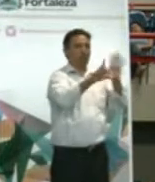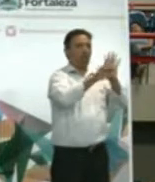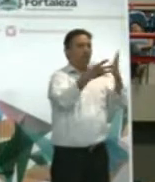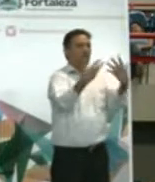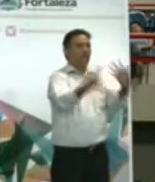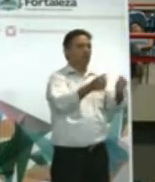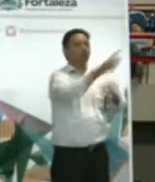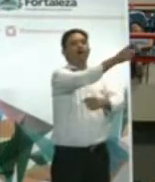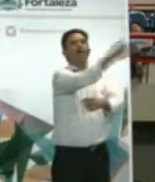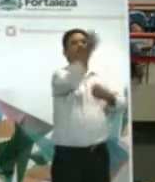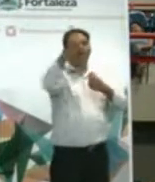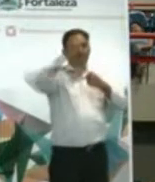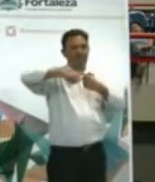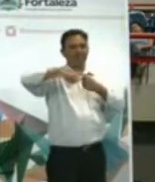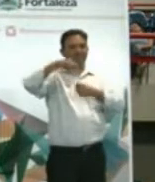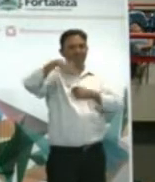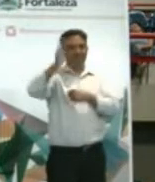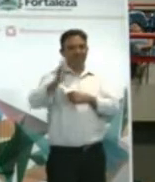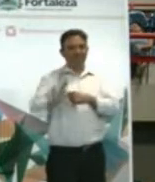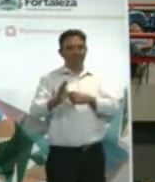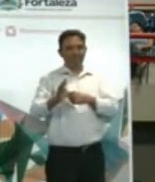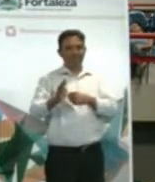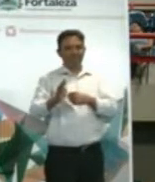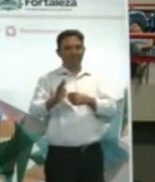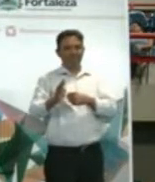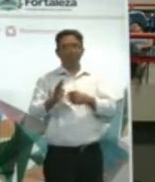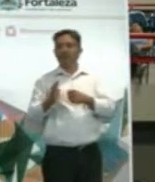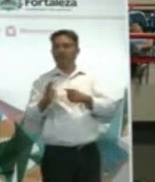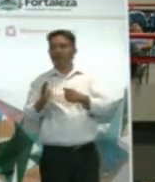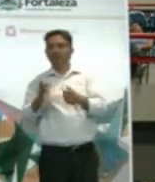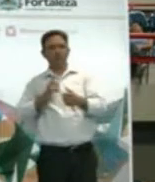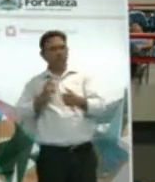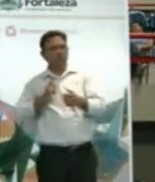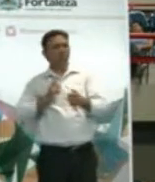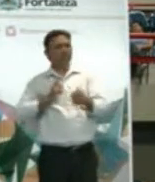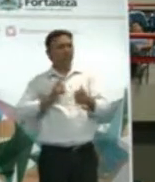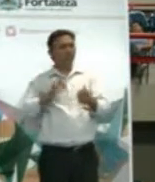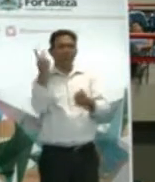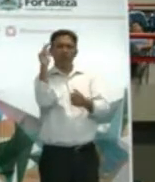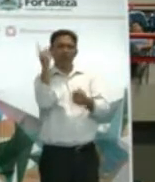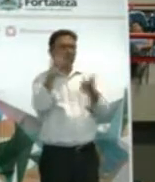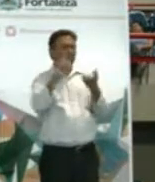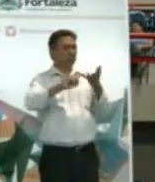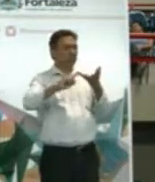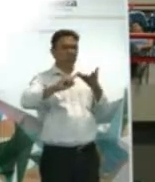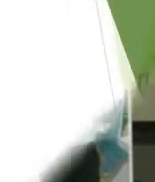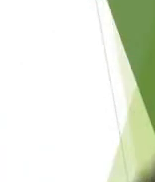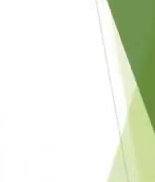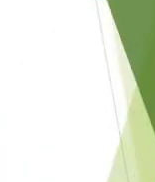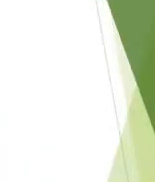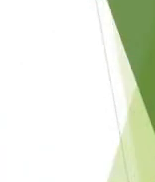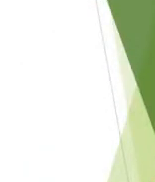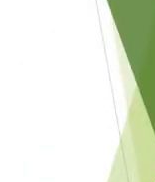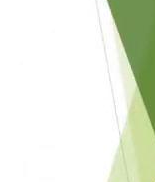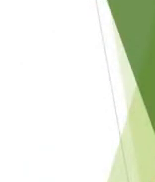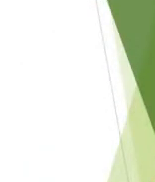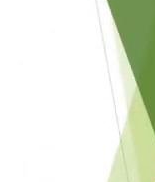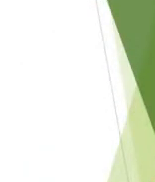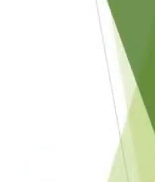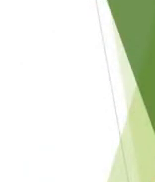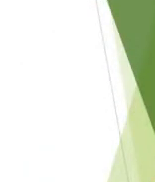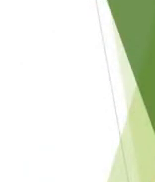partir de 79. Temos vários acontecimentos que marcam a abertura. Mas vamos falar mais um pouquinho da fase